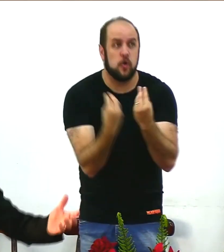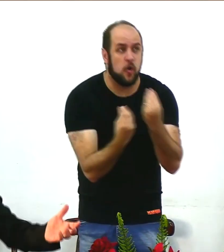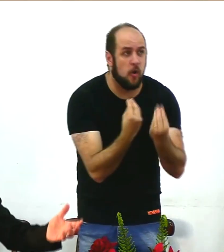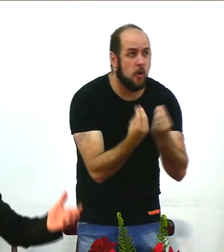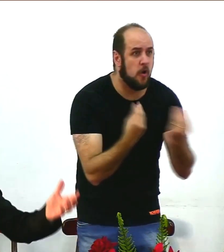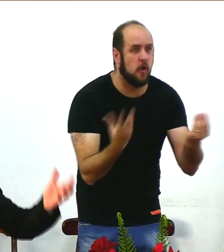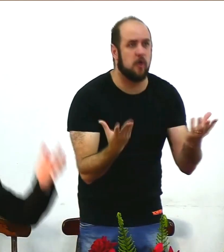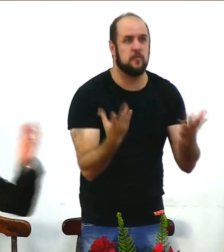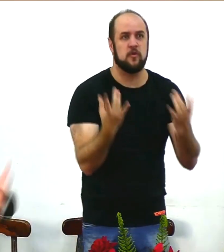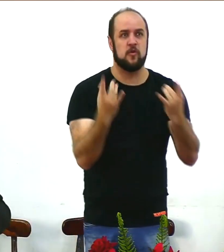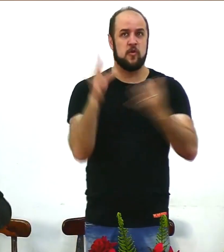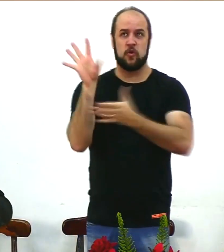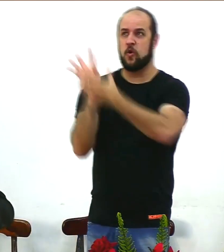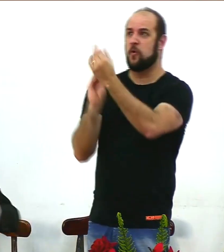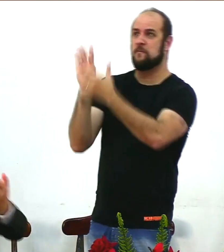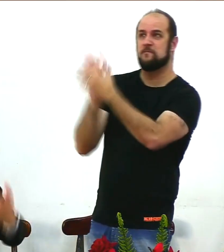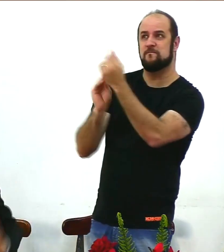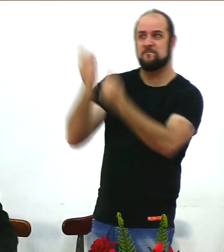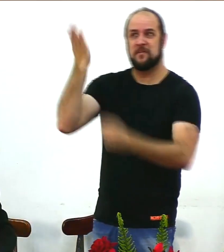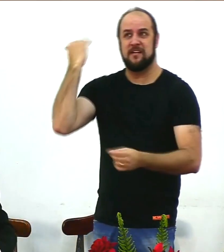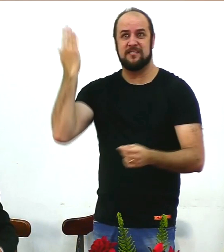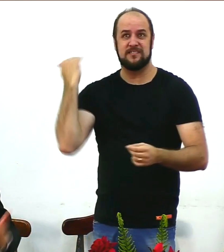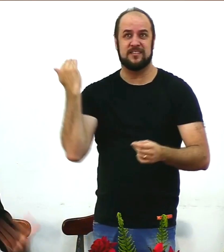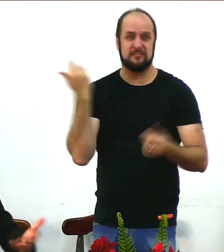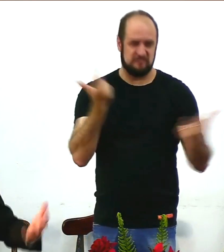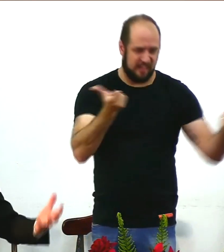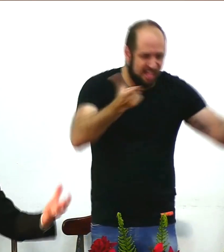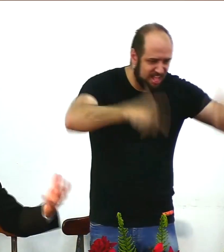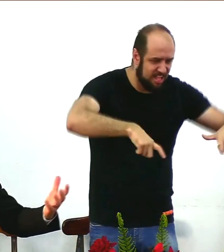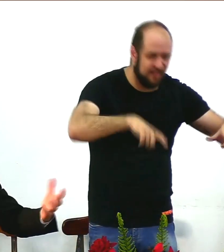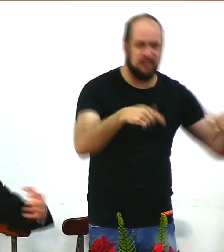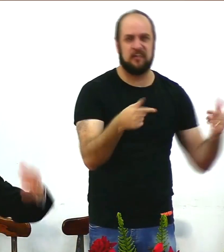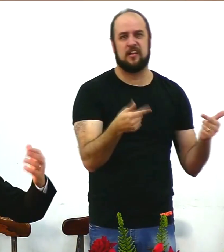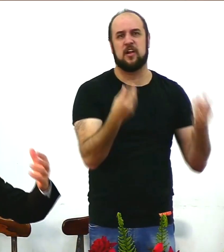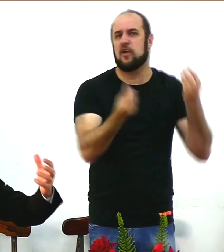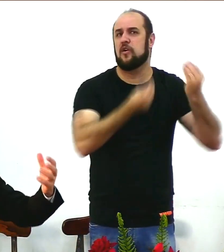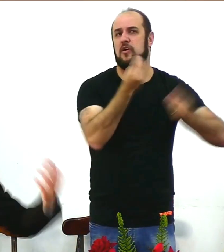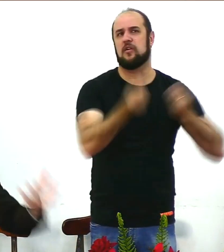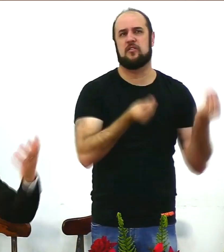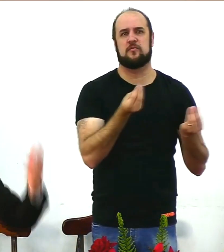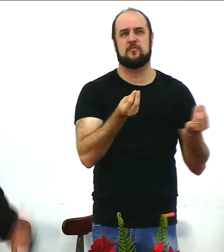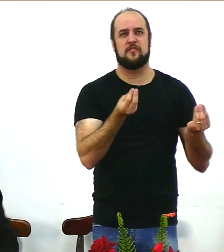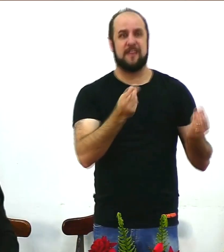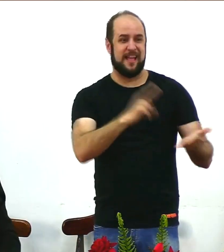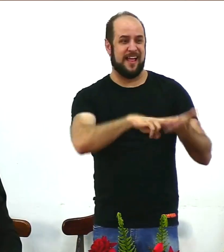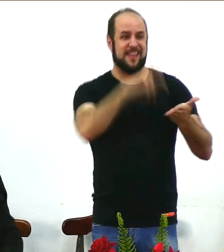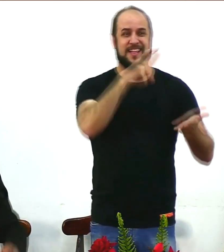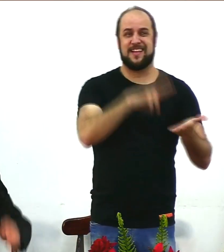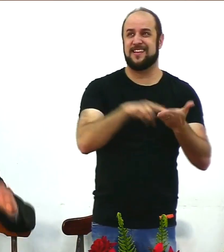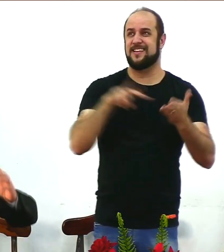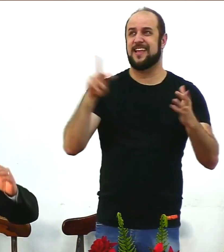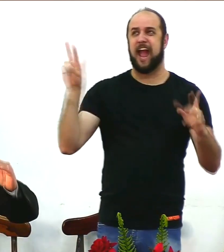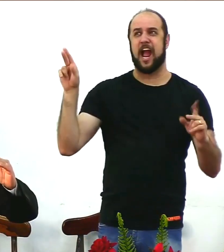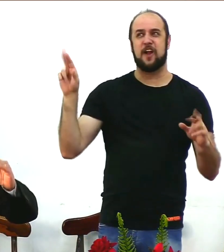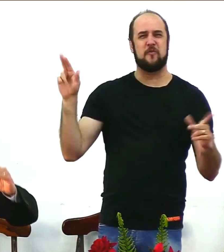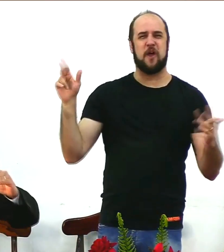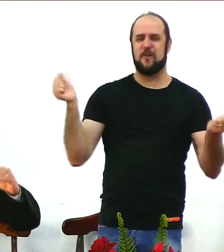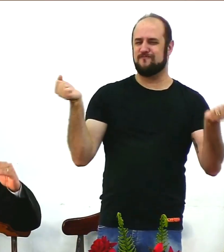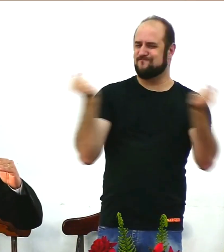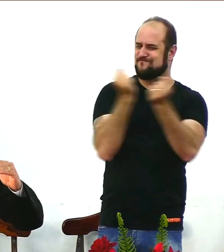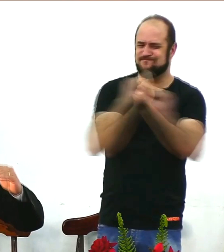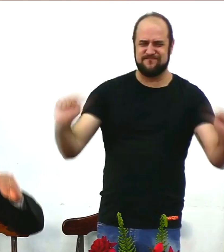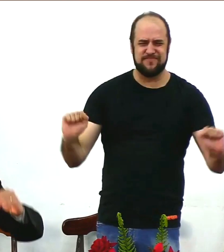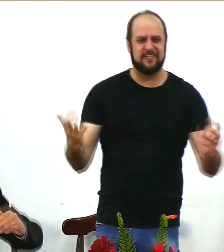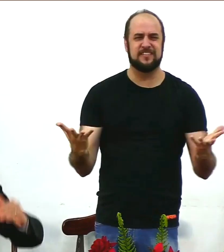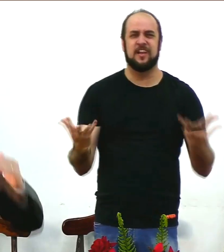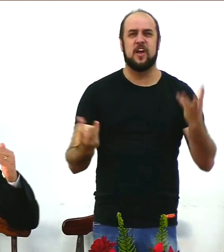e cultura de Jerusalém passava pelo canto ao Senhor. E o canto ao